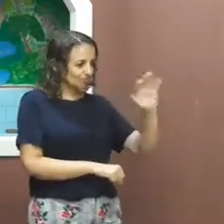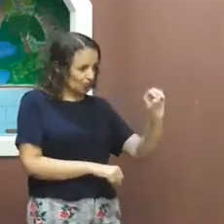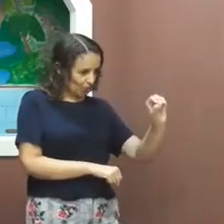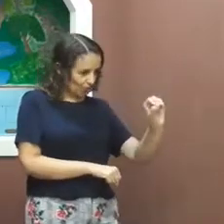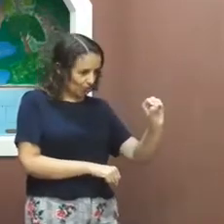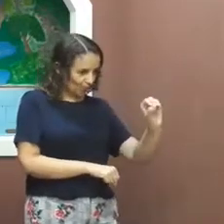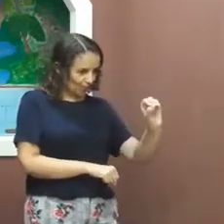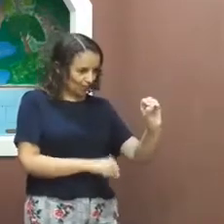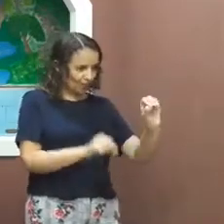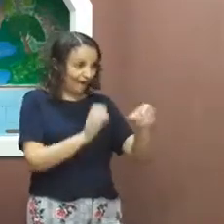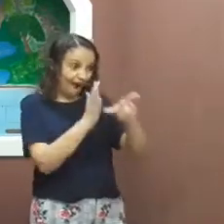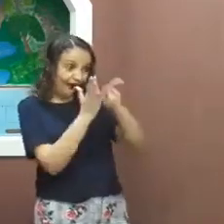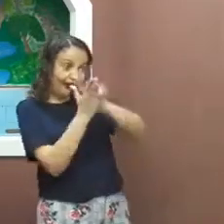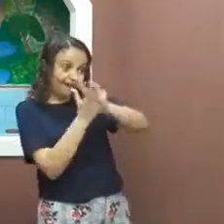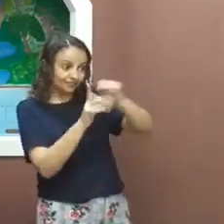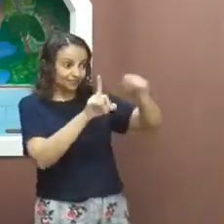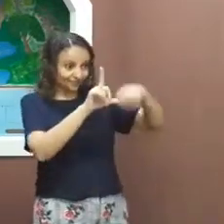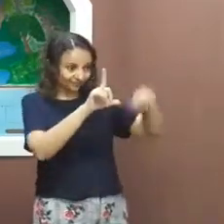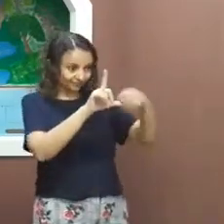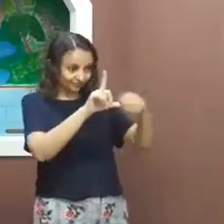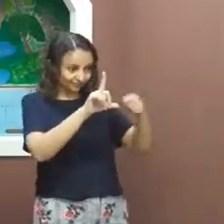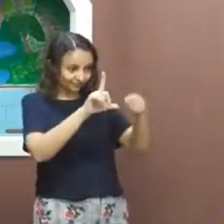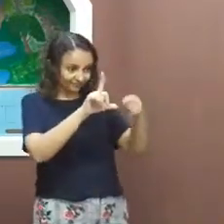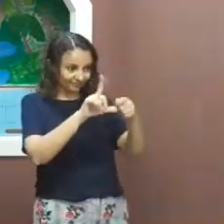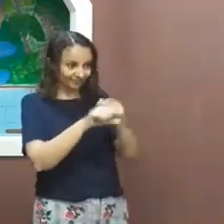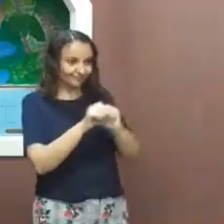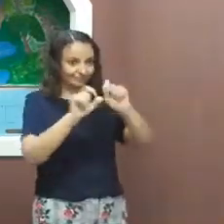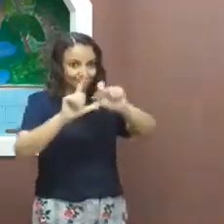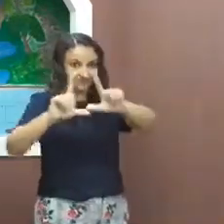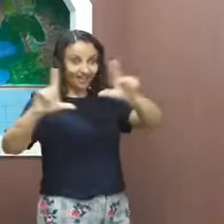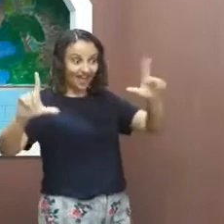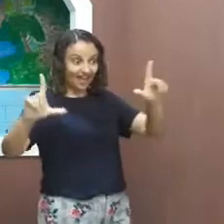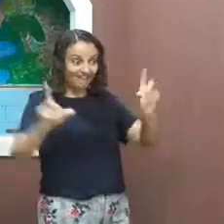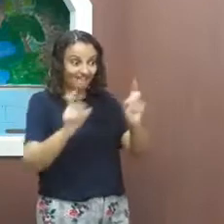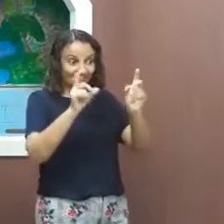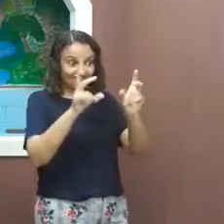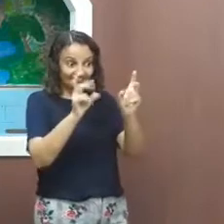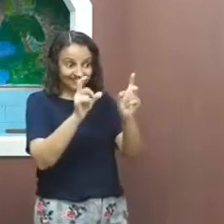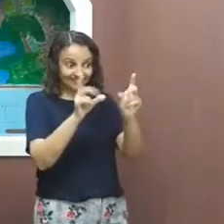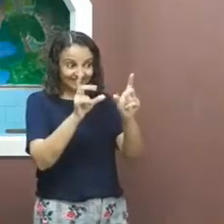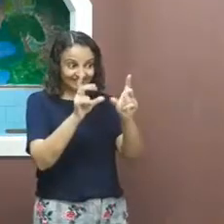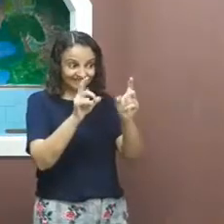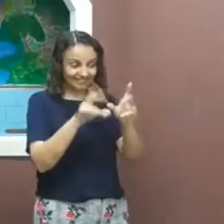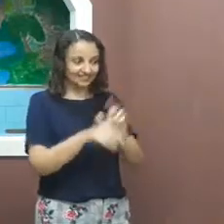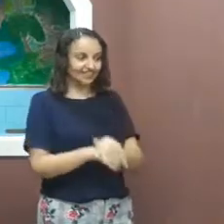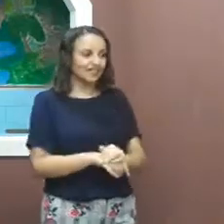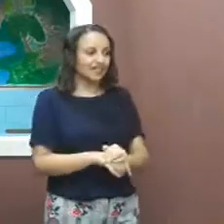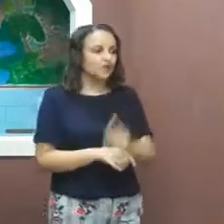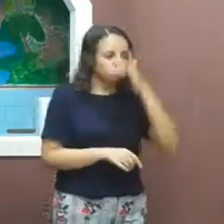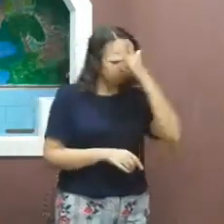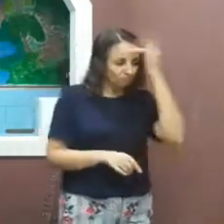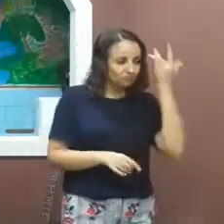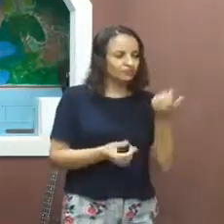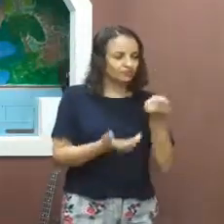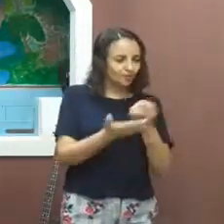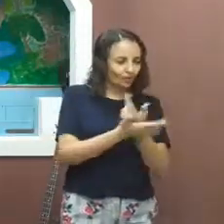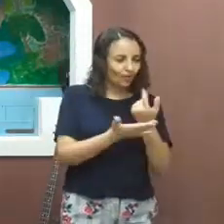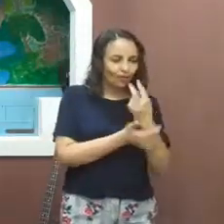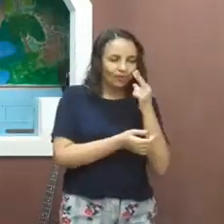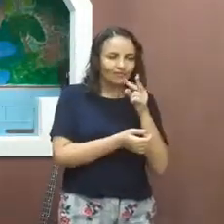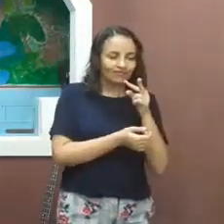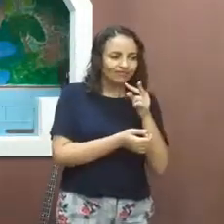que ninguém olha aquilo lá, pode até olhar, mas não influencia. O consumidor está nas redes sociais, naqueles 5